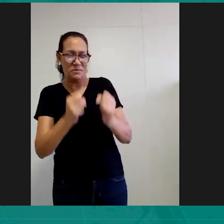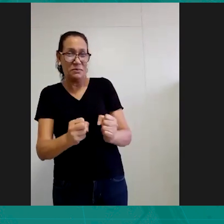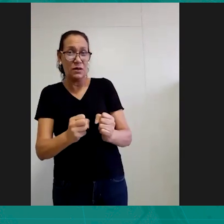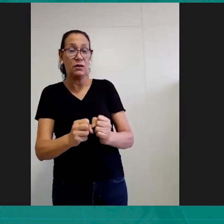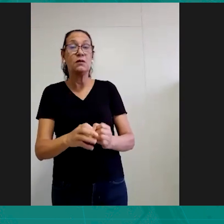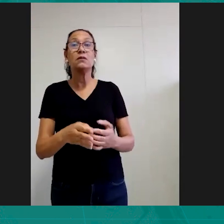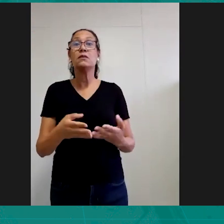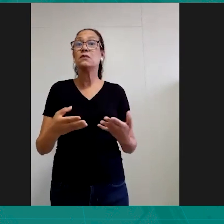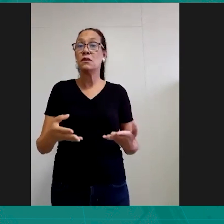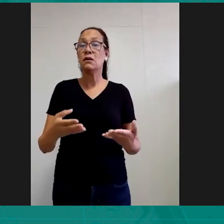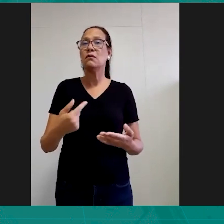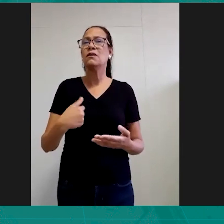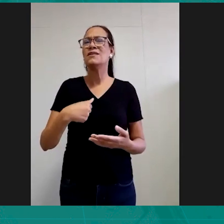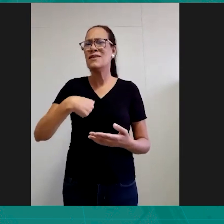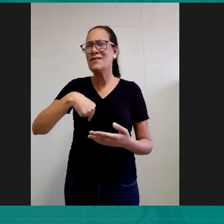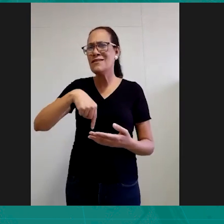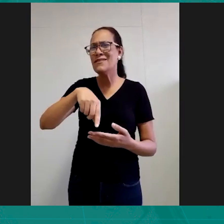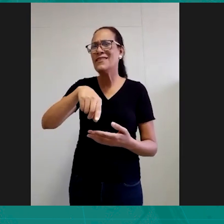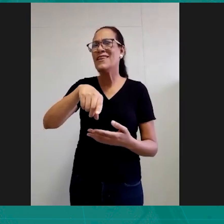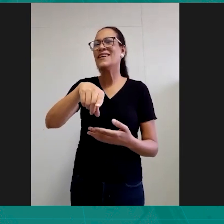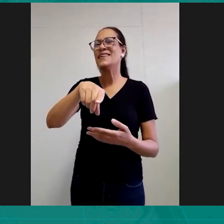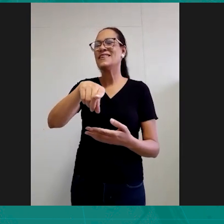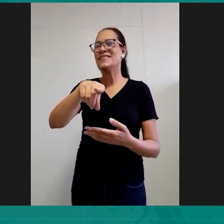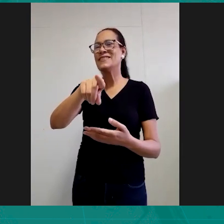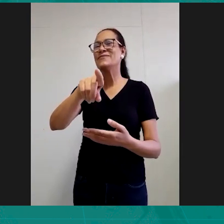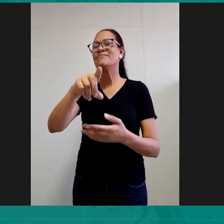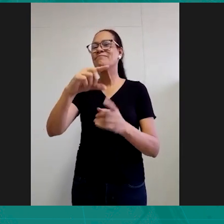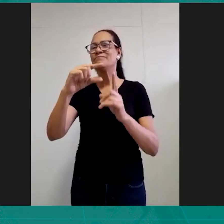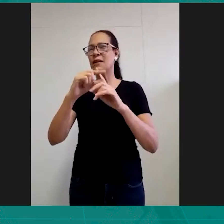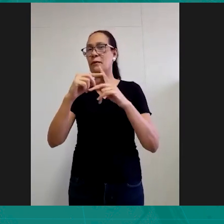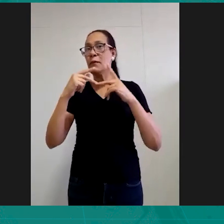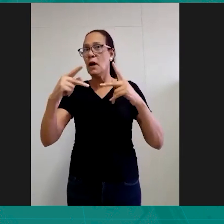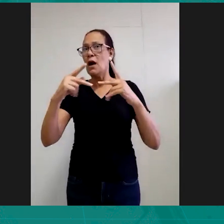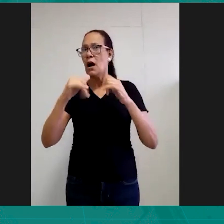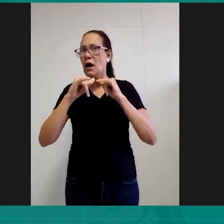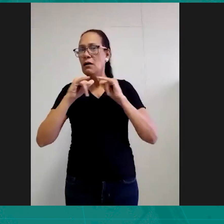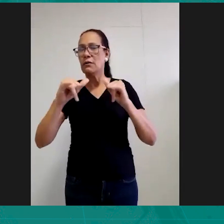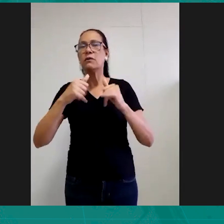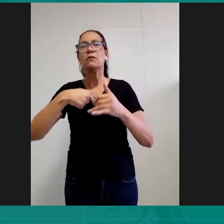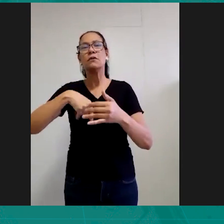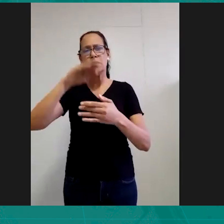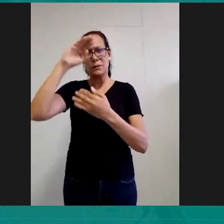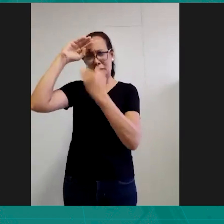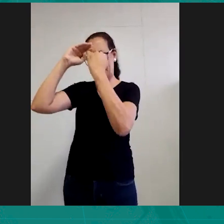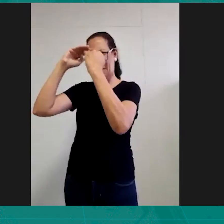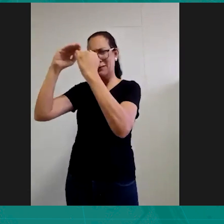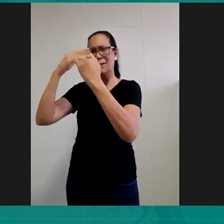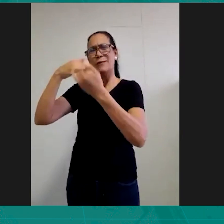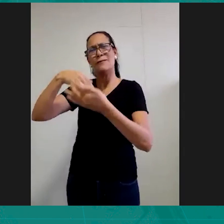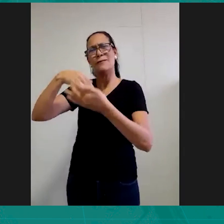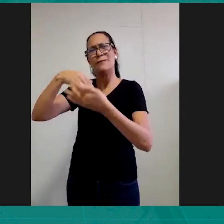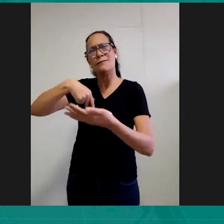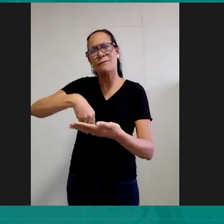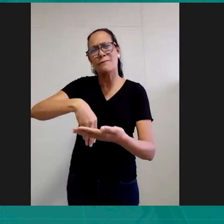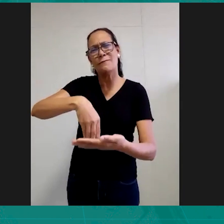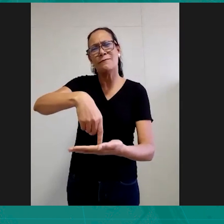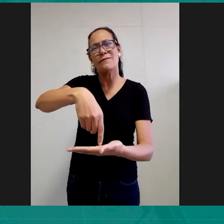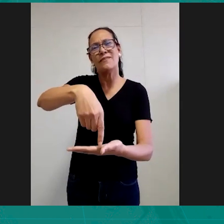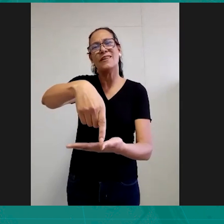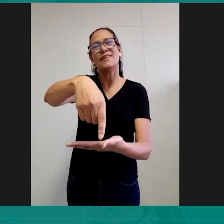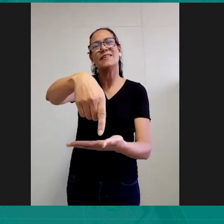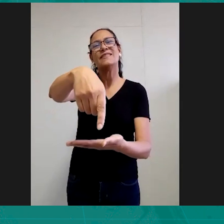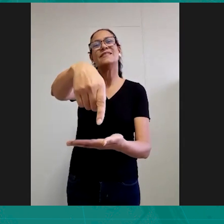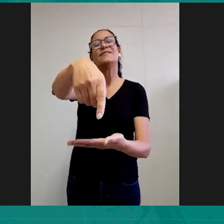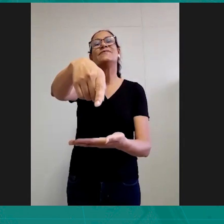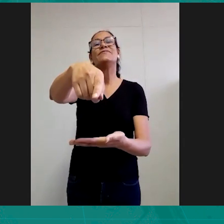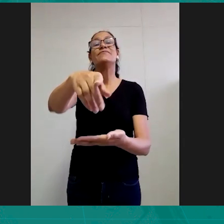vai por aquela direção que a palavra dá, não é isso? Mas, e se você, indo